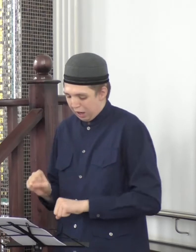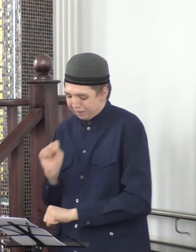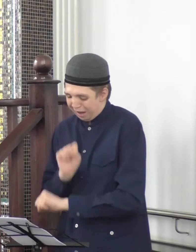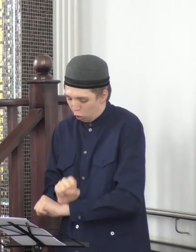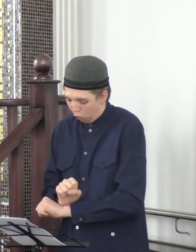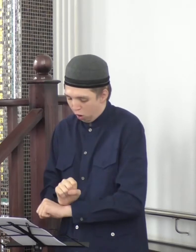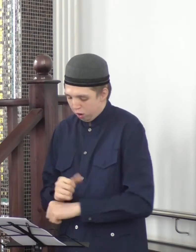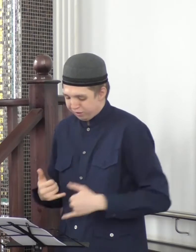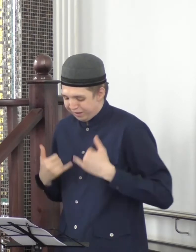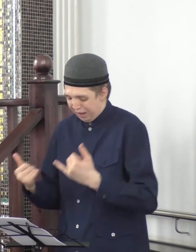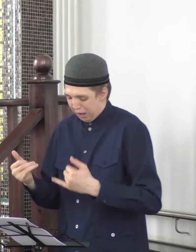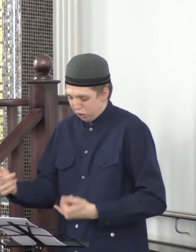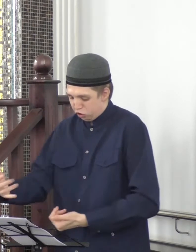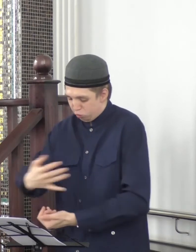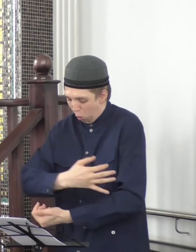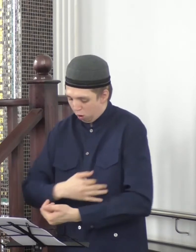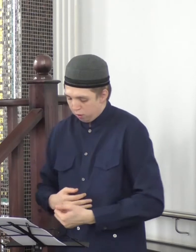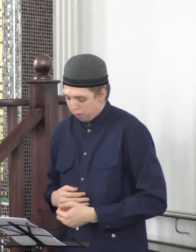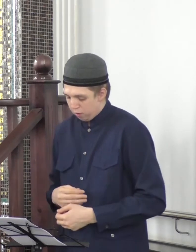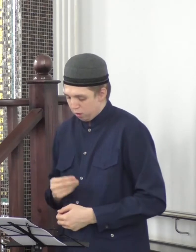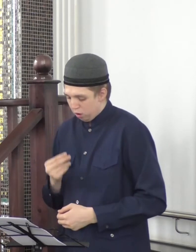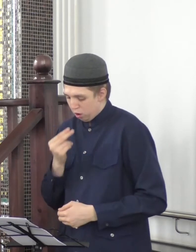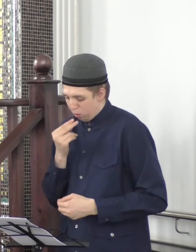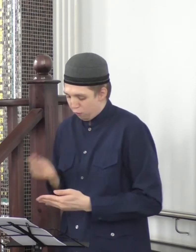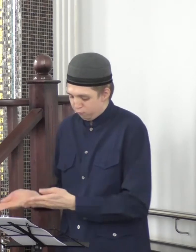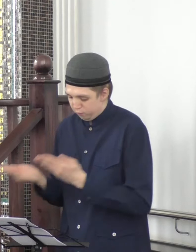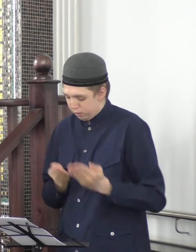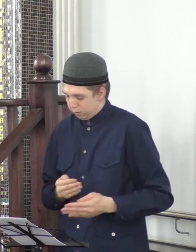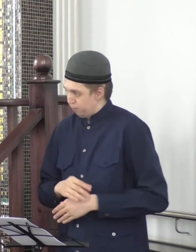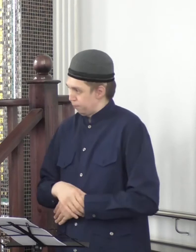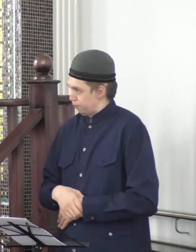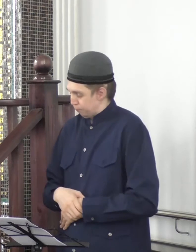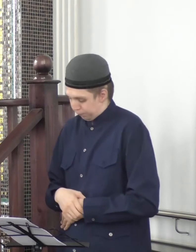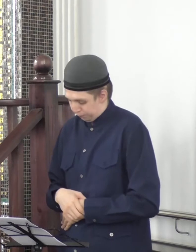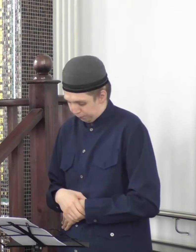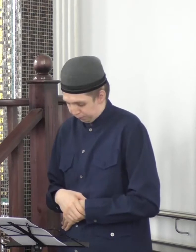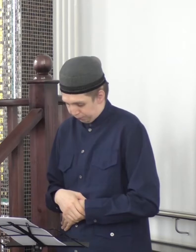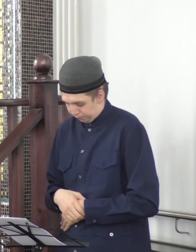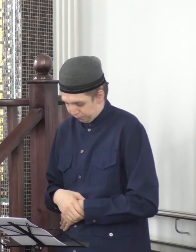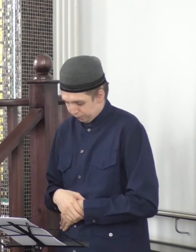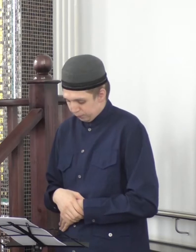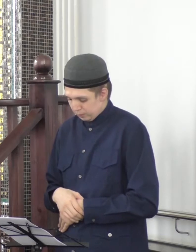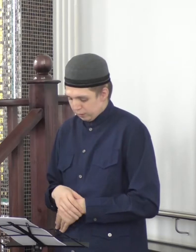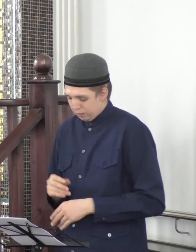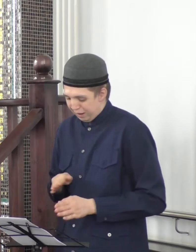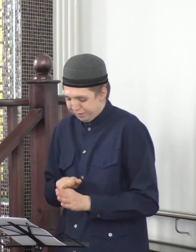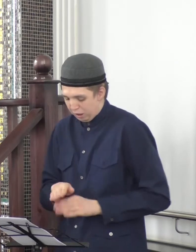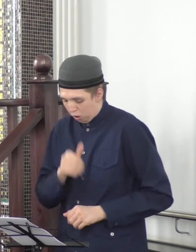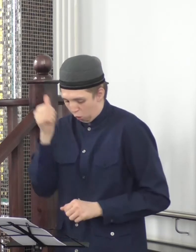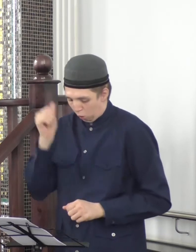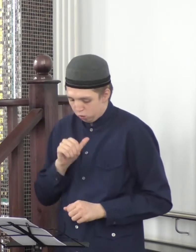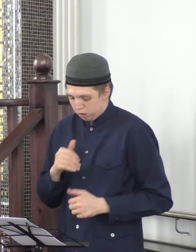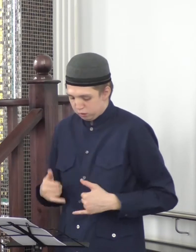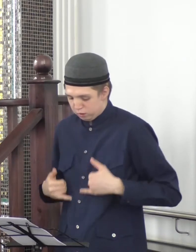2-8 аятында булай дип әйтә: "Аузу биллаһи минә шайтанир раҗим. Я айюхәлләдина аману удхулу фи силмати каффа ва